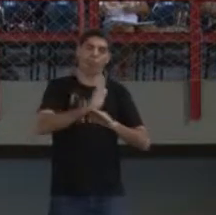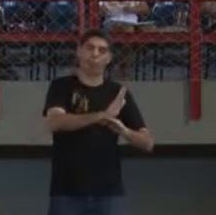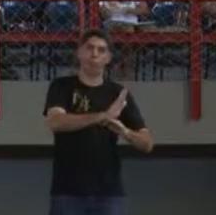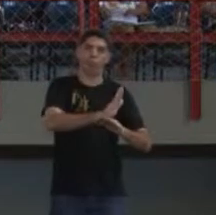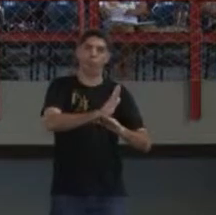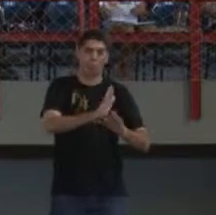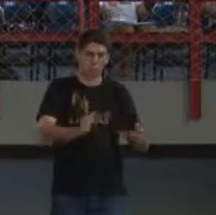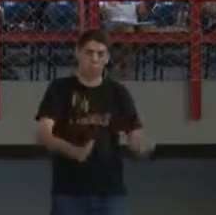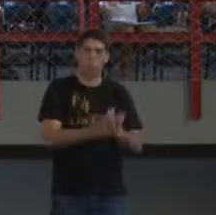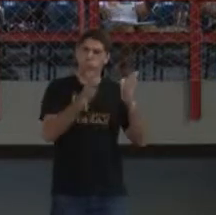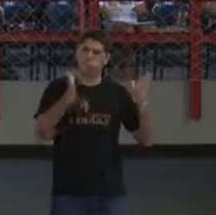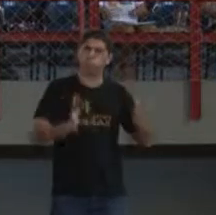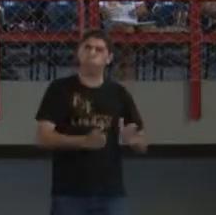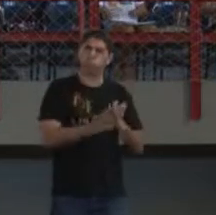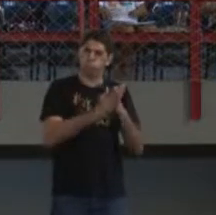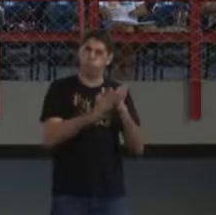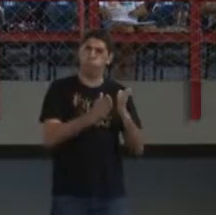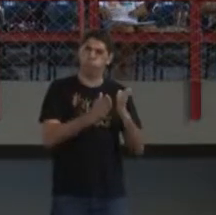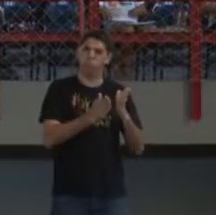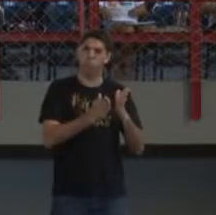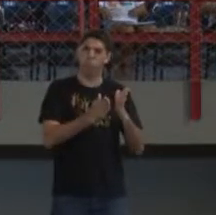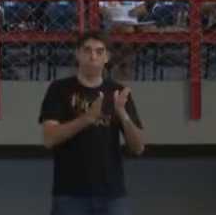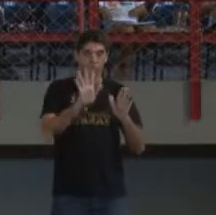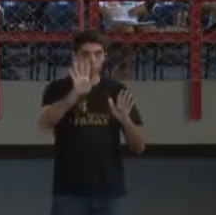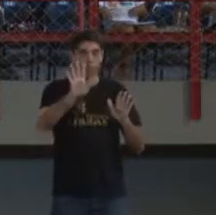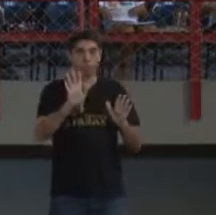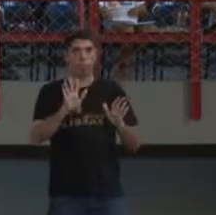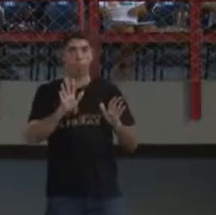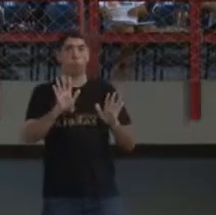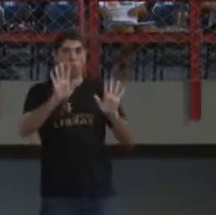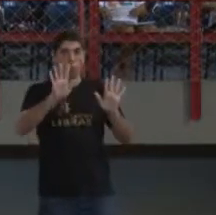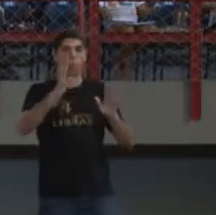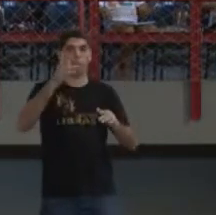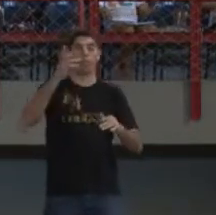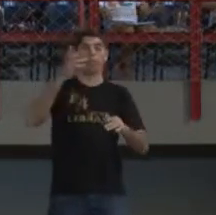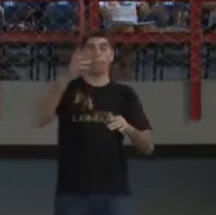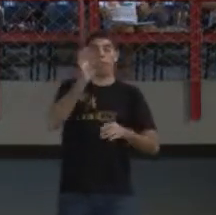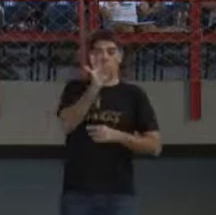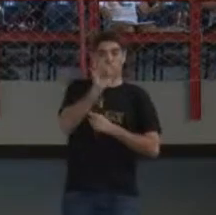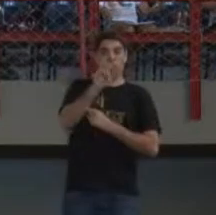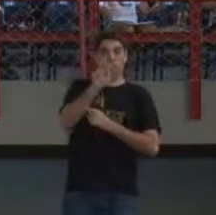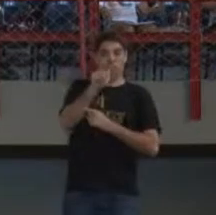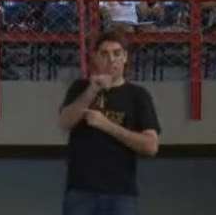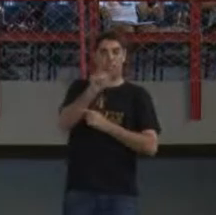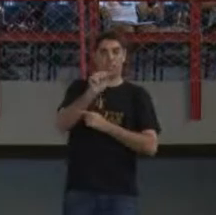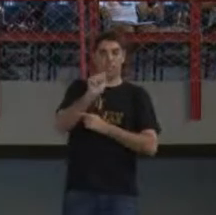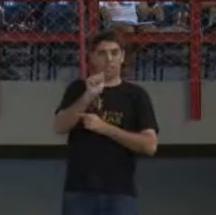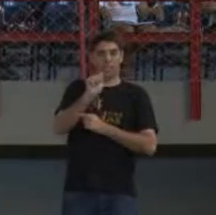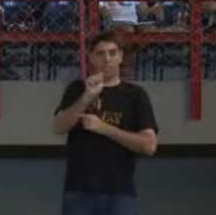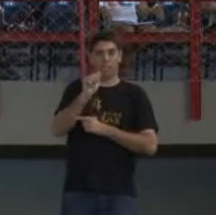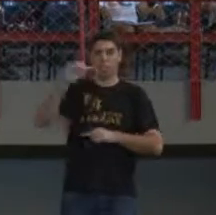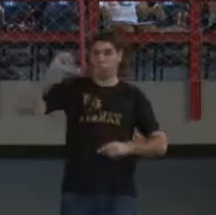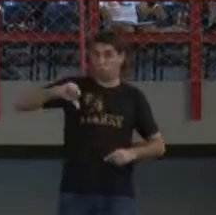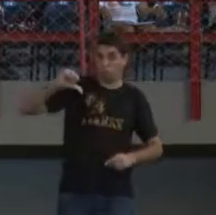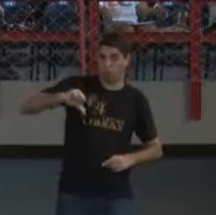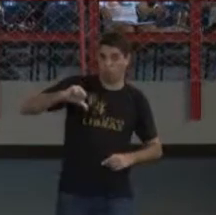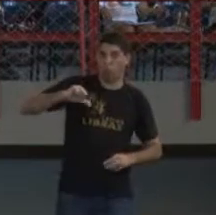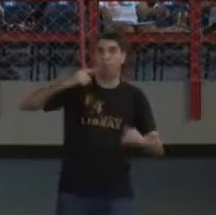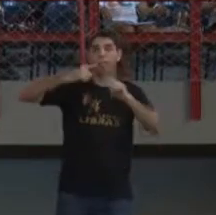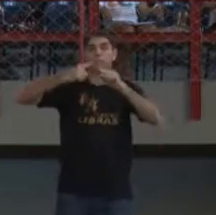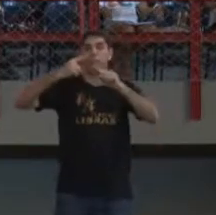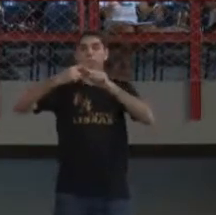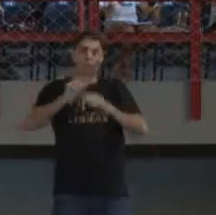Tá certo? Para aí. A tirania era ruim, porque trazia benefícios aos mais